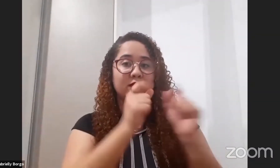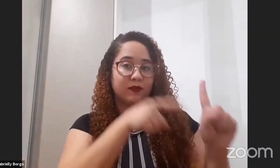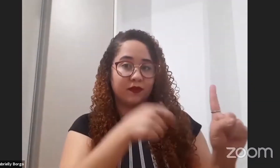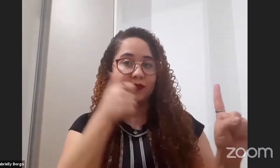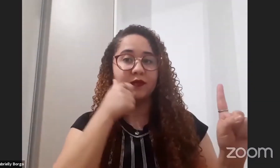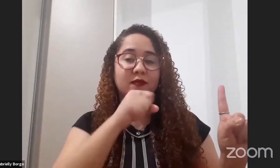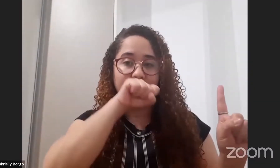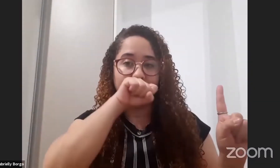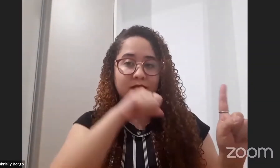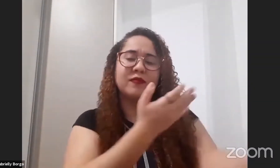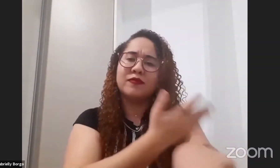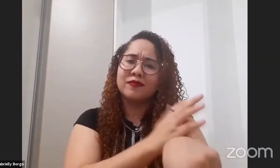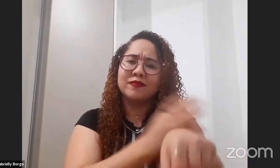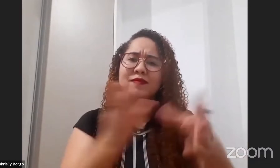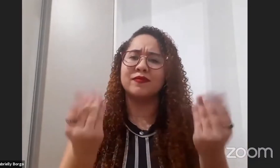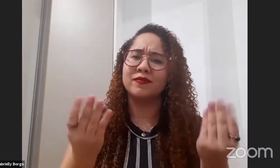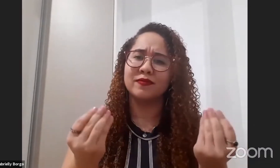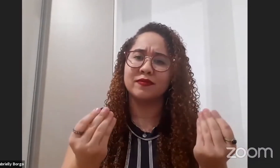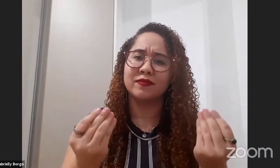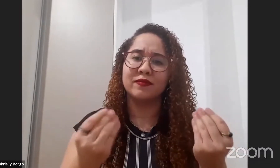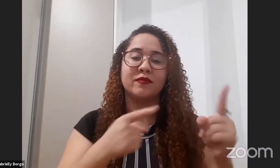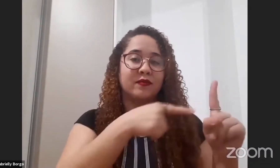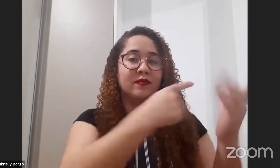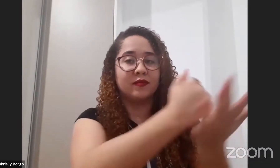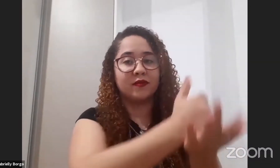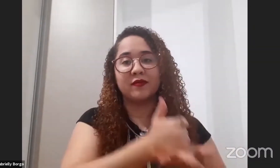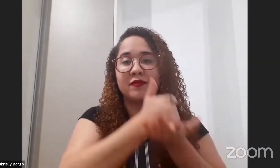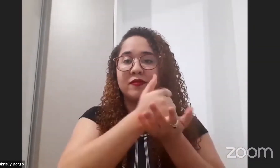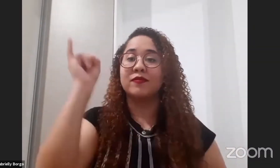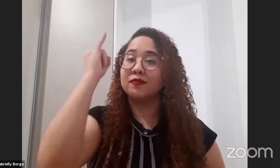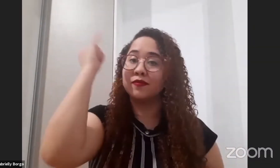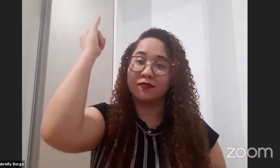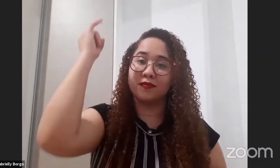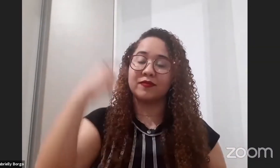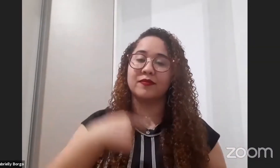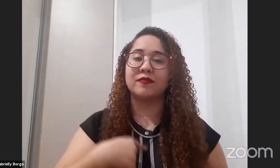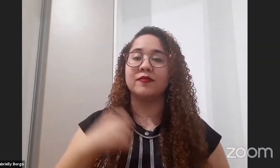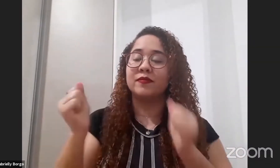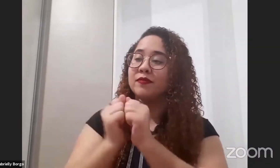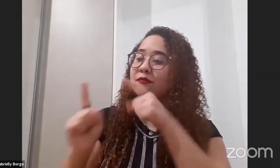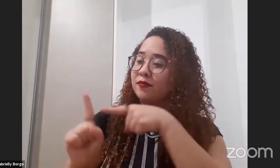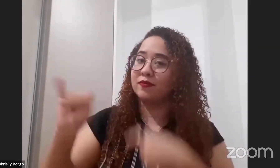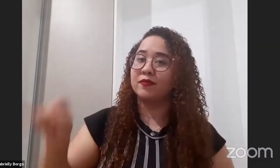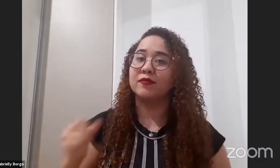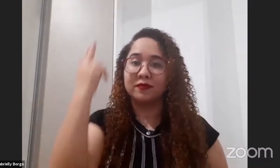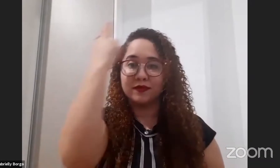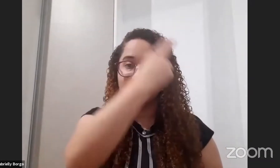Eu e minha mãe treinamos muito juntas. E o apoio dela foi muito importante para mim. Eu e a minha